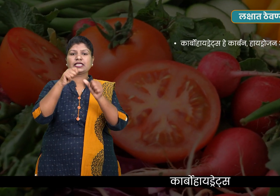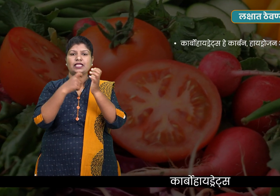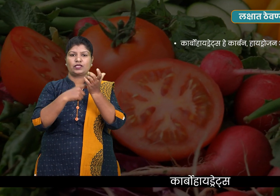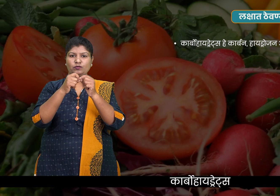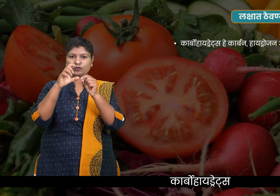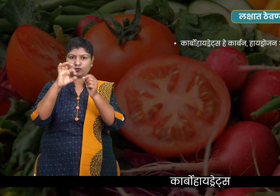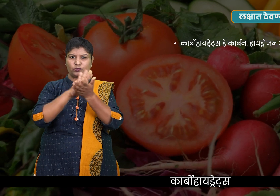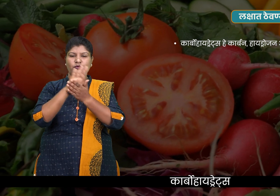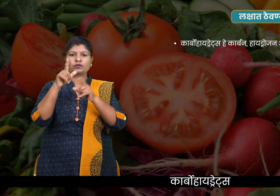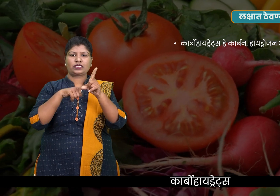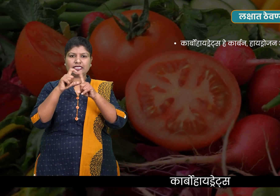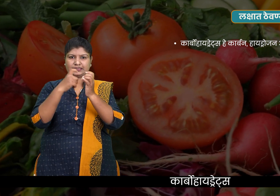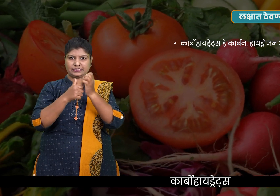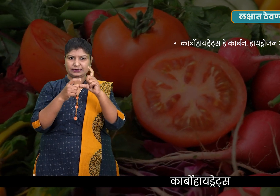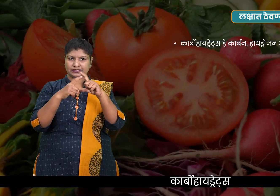कार्बोहायड्रेट्स